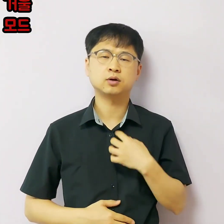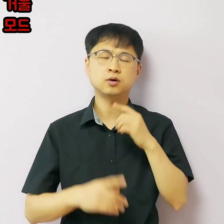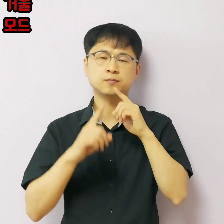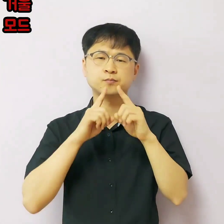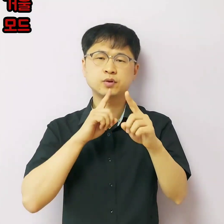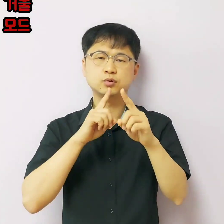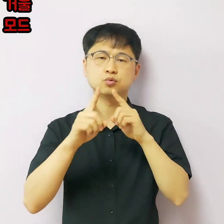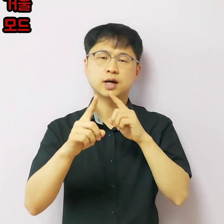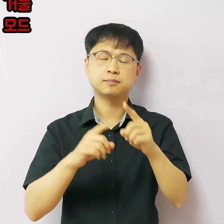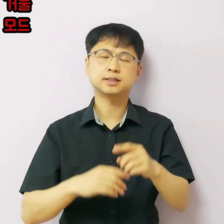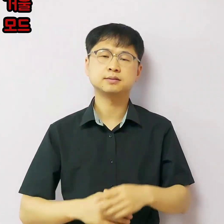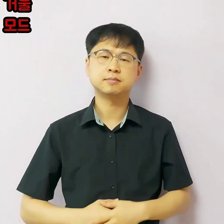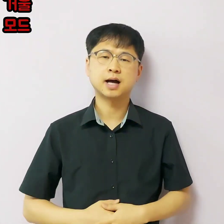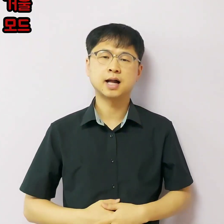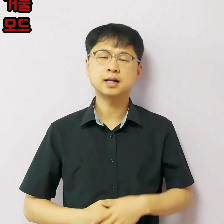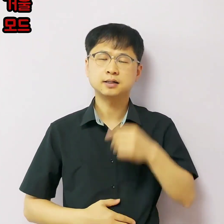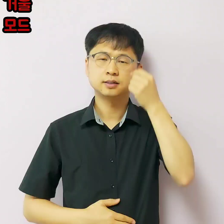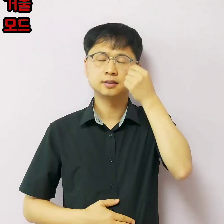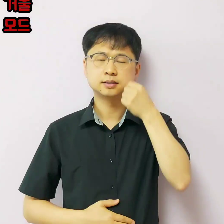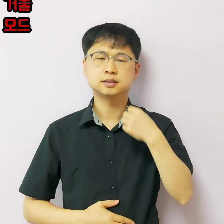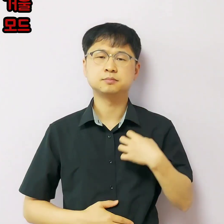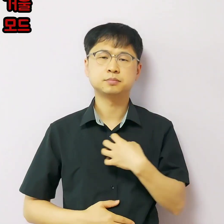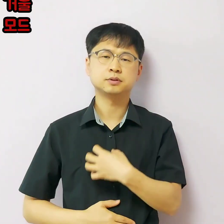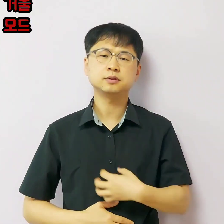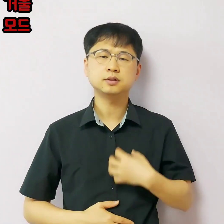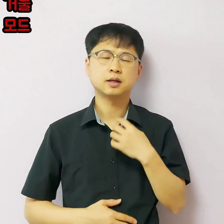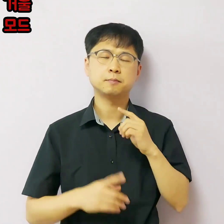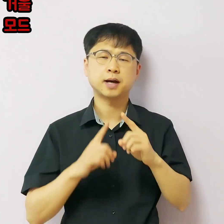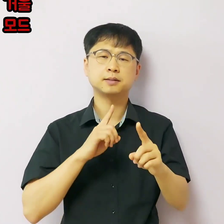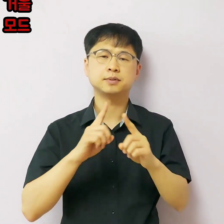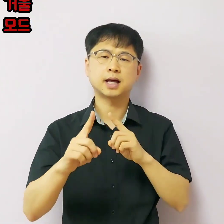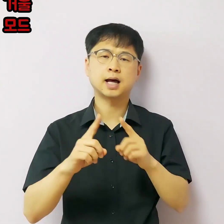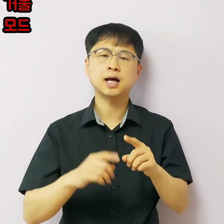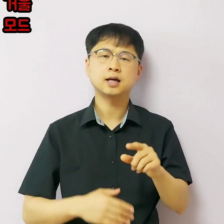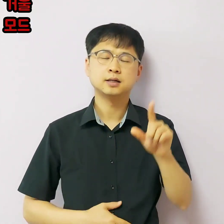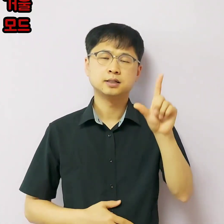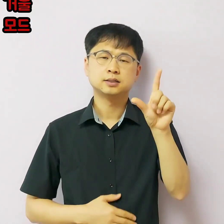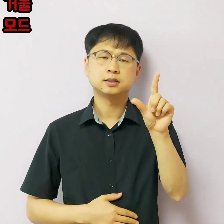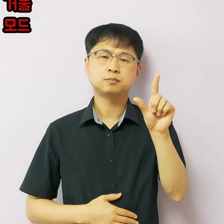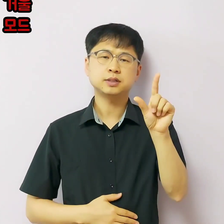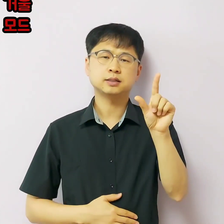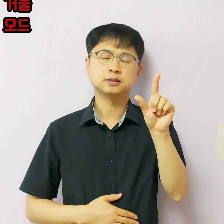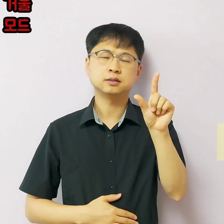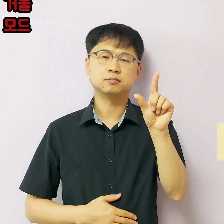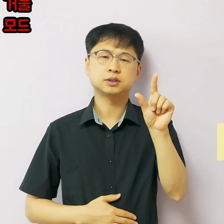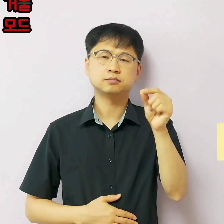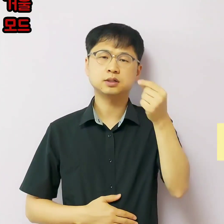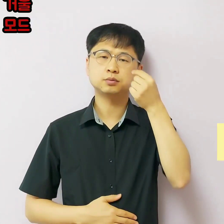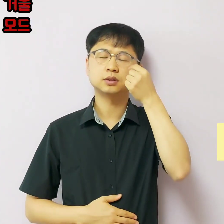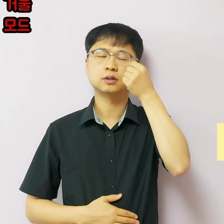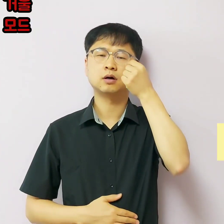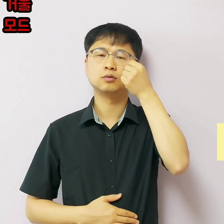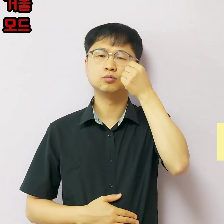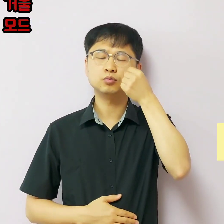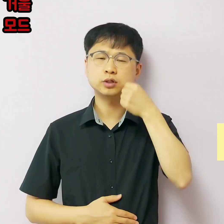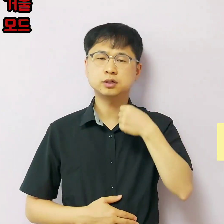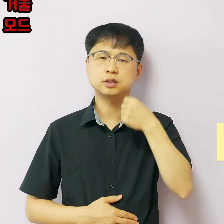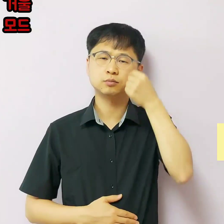말이죠. 눈가에 맺히는 말, 슬픈 말입니다. 슬프다는 엄지검지를 붙여서 눈물이 흘리는